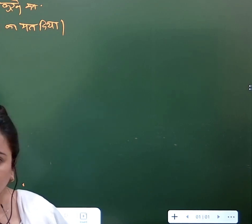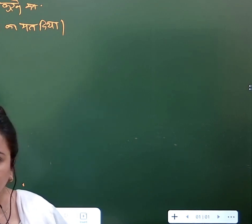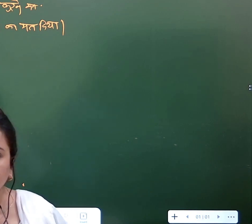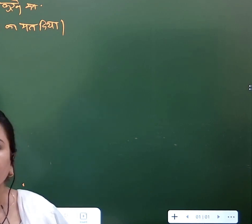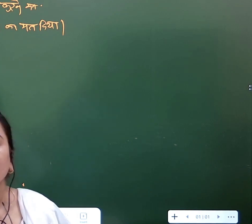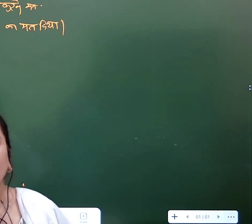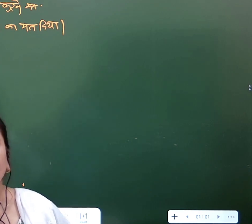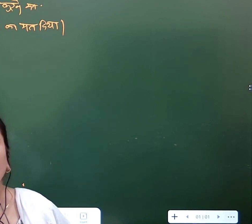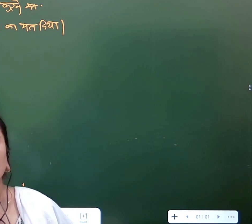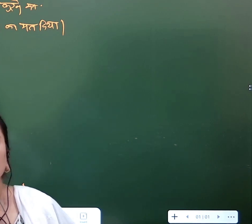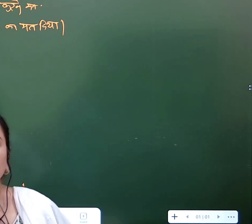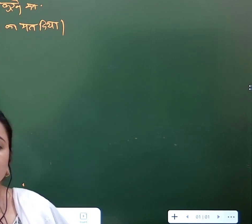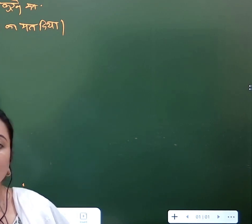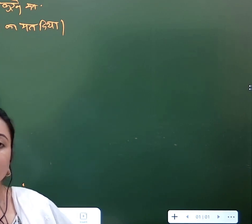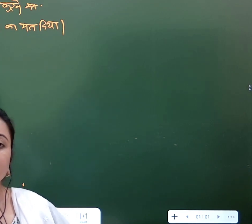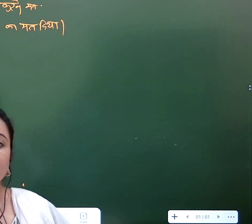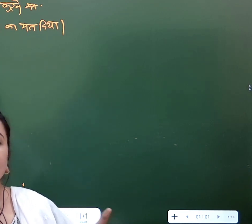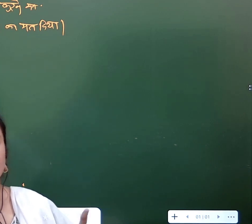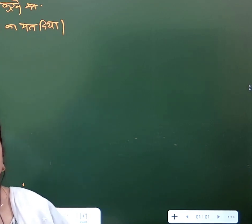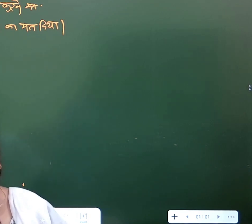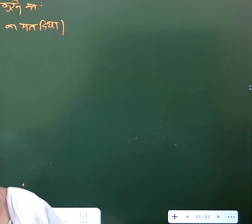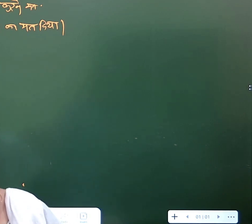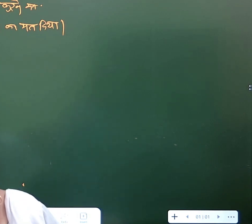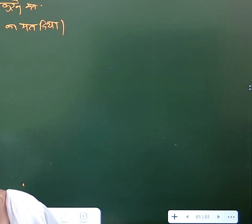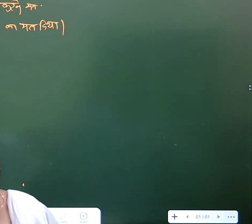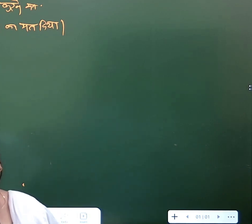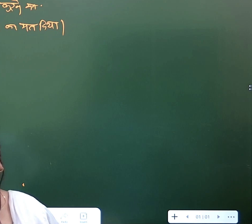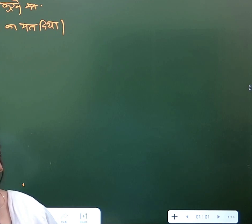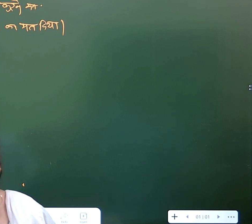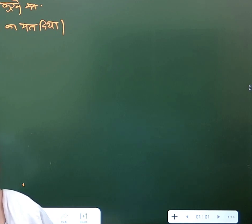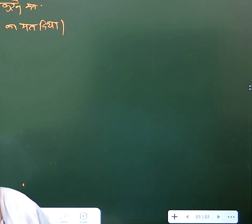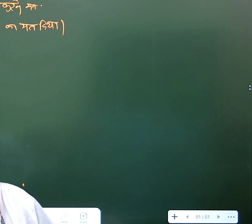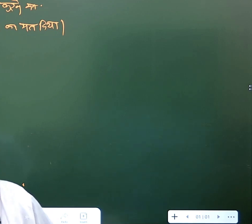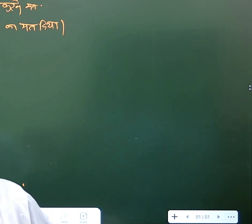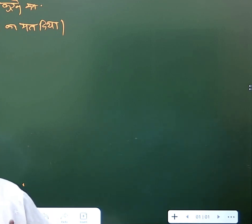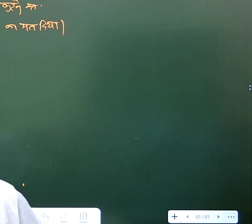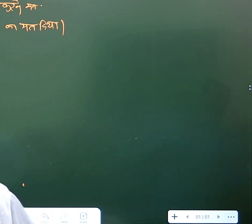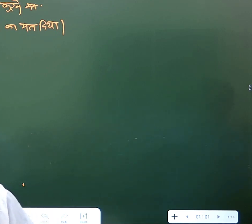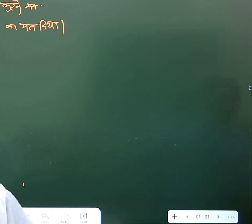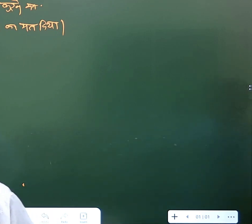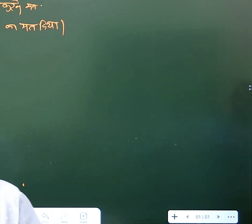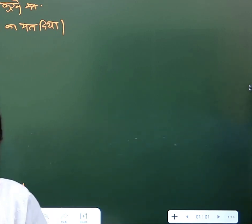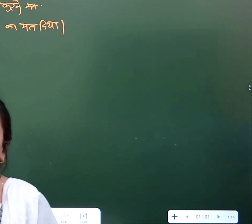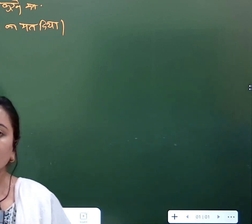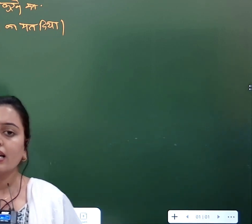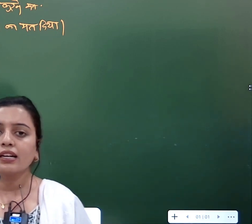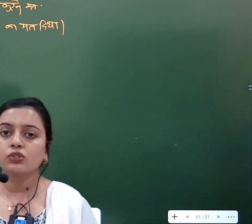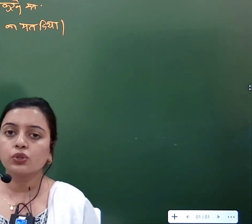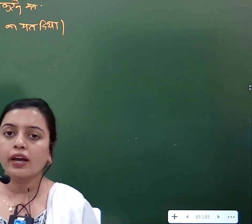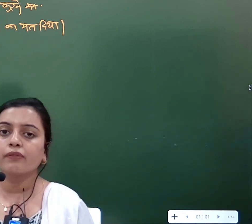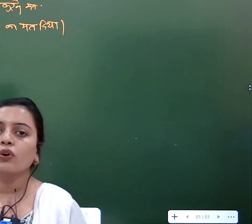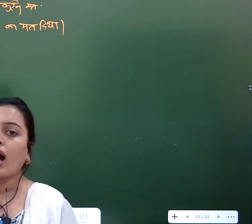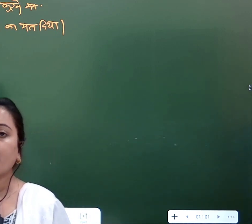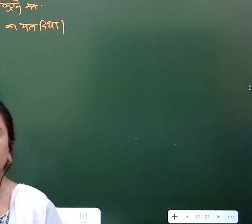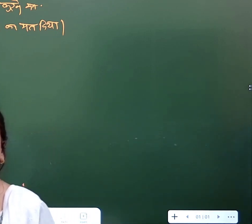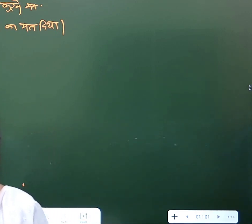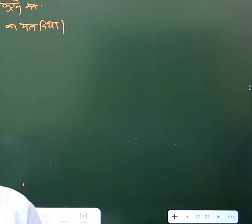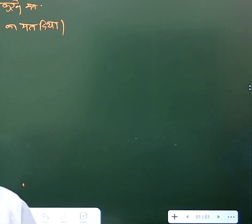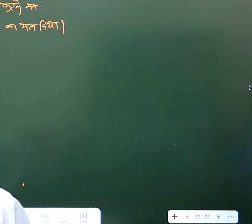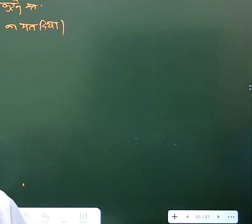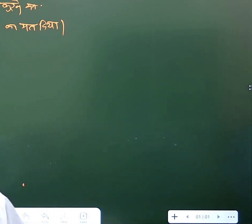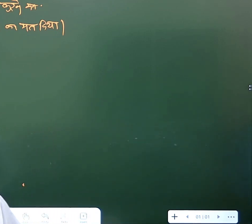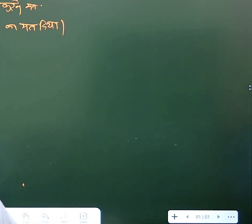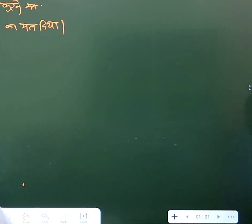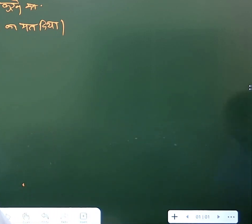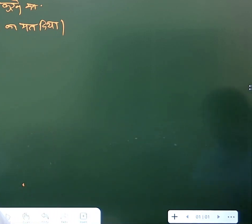परिभाषा रखी है ना, उस धर्म के अलावा समाज की परिभाषा रखी। तो इस तरीके से अलग अलग जो है वो आपके